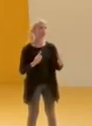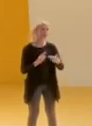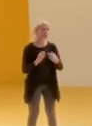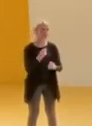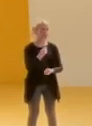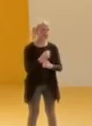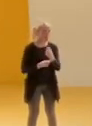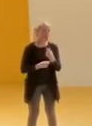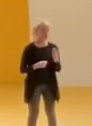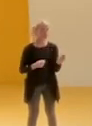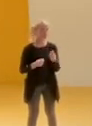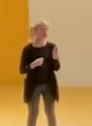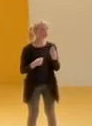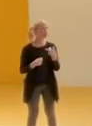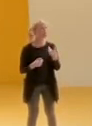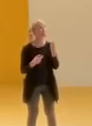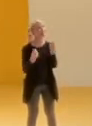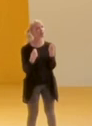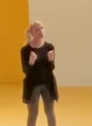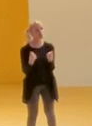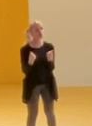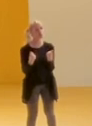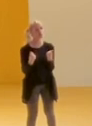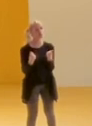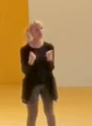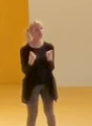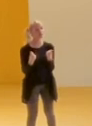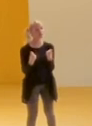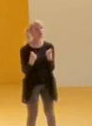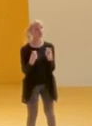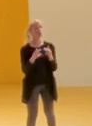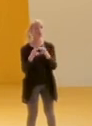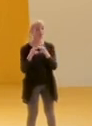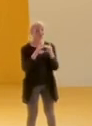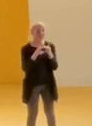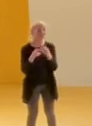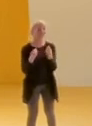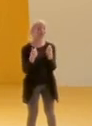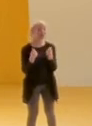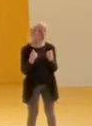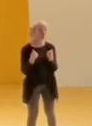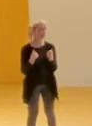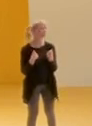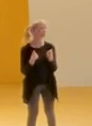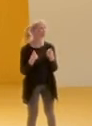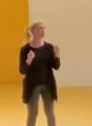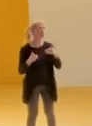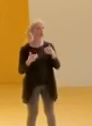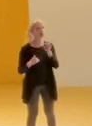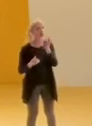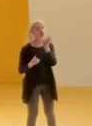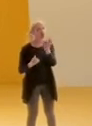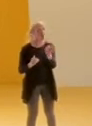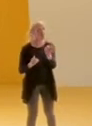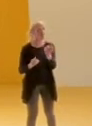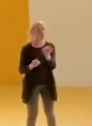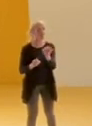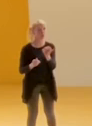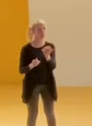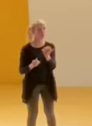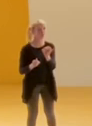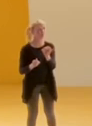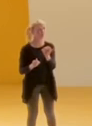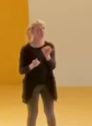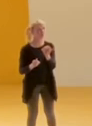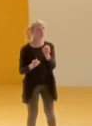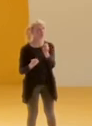że pieniądze znaczy w tą konwencję pieniężną może wejść Takie dobro które którego